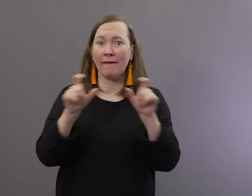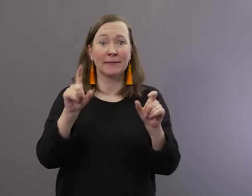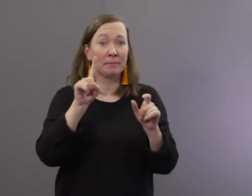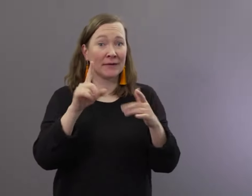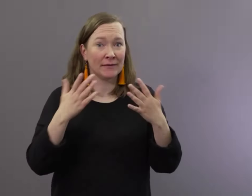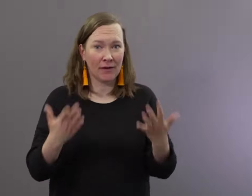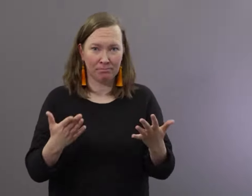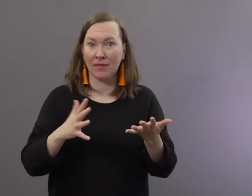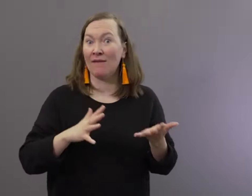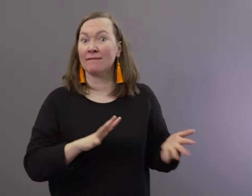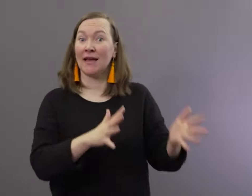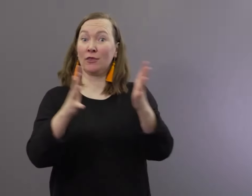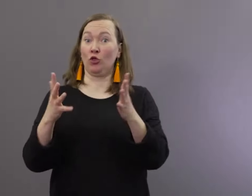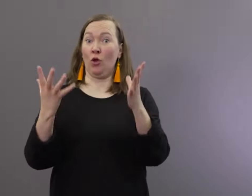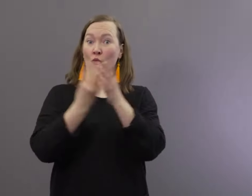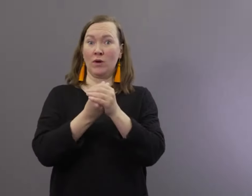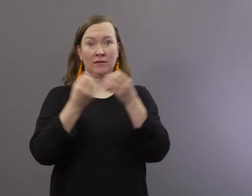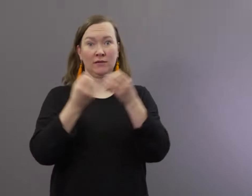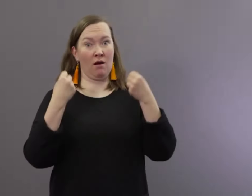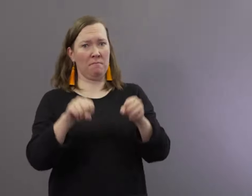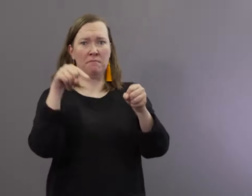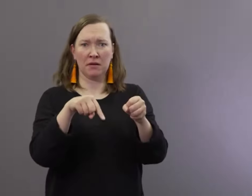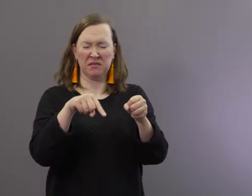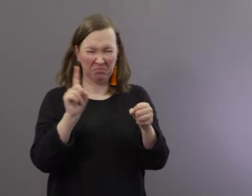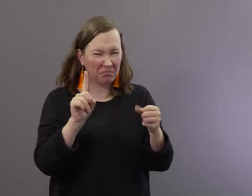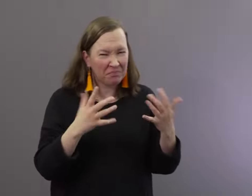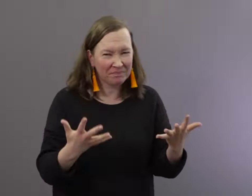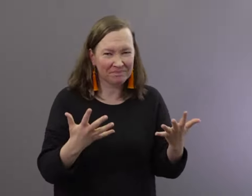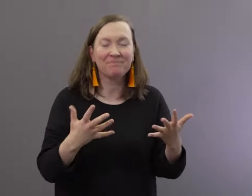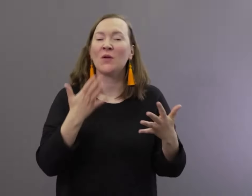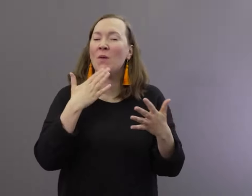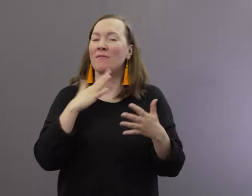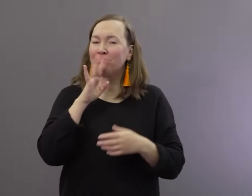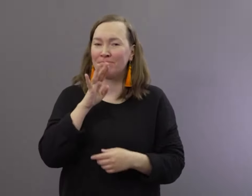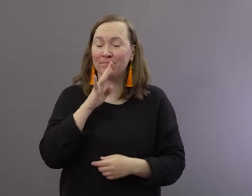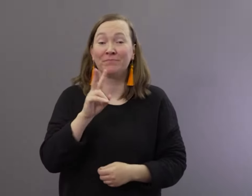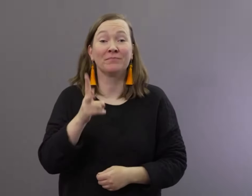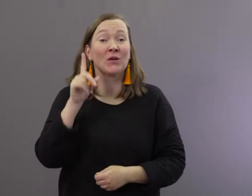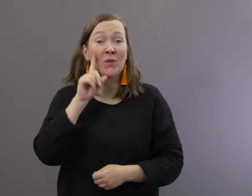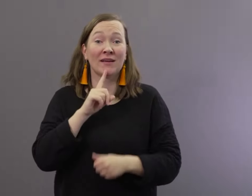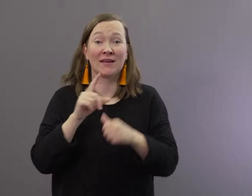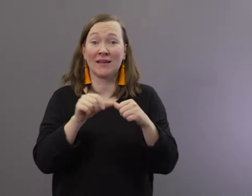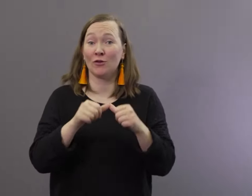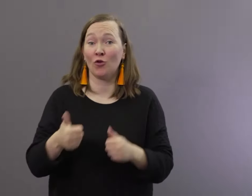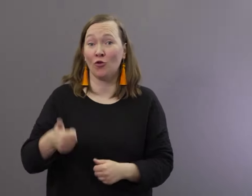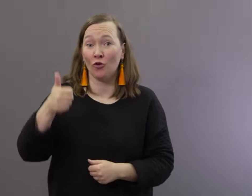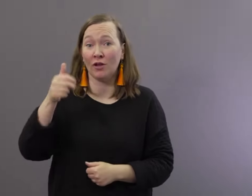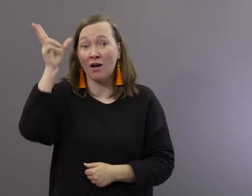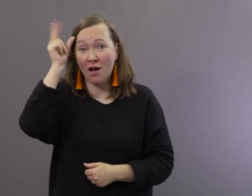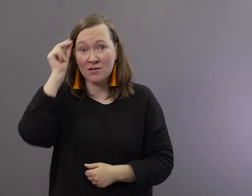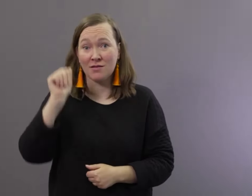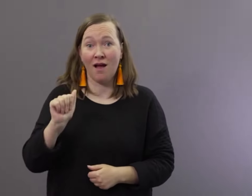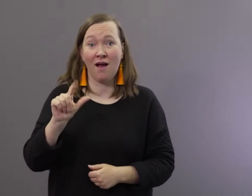sitten tauon. Elikkä aiheena on seuraavaksi Viitotaan yhdessä -kampanja. Mitä se onkaan? Siitä meille